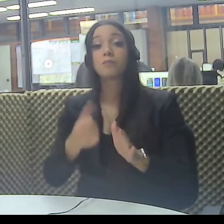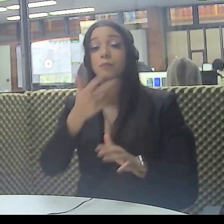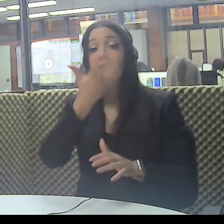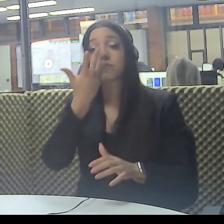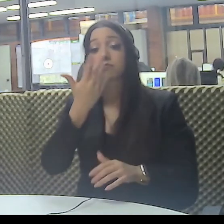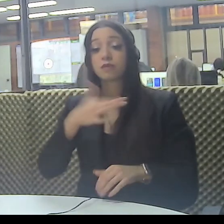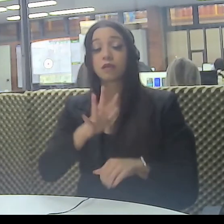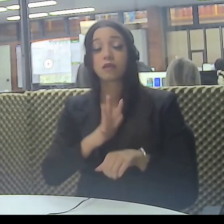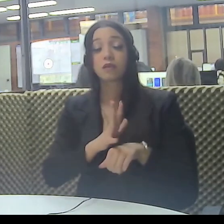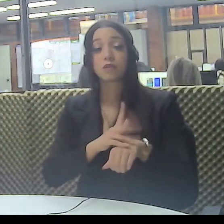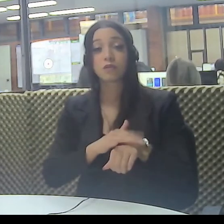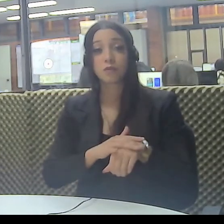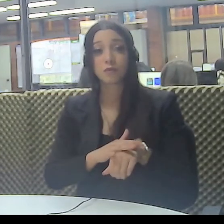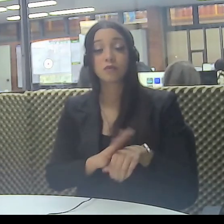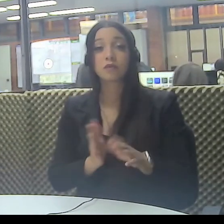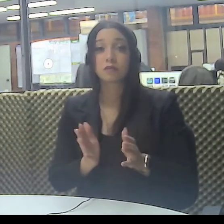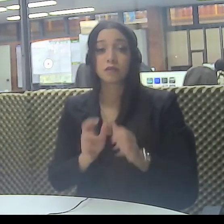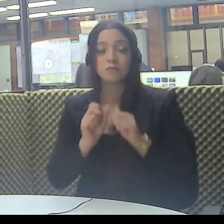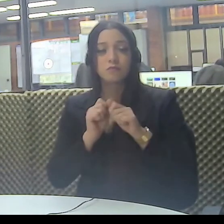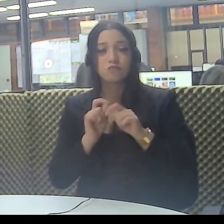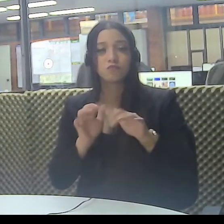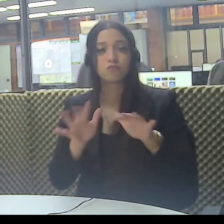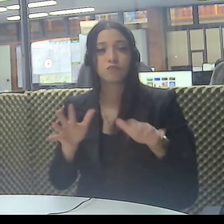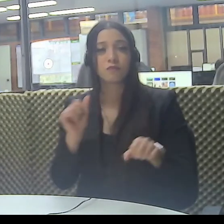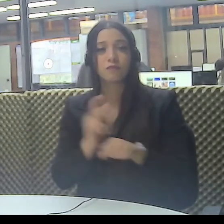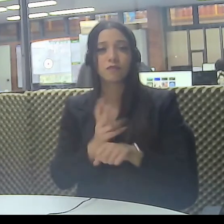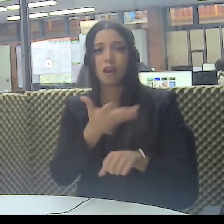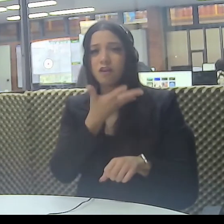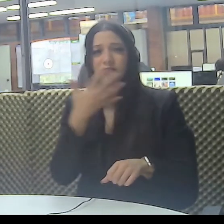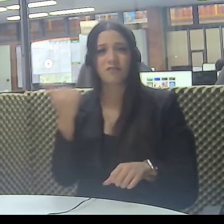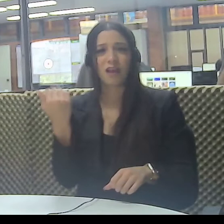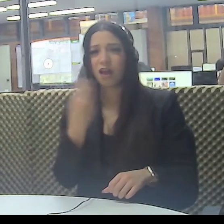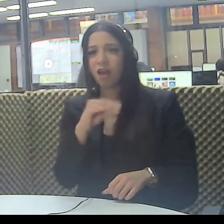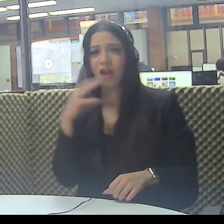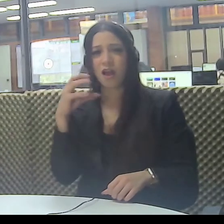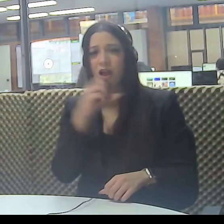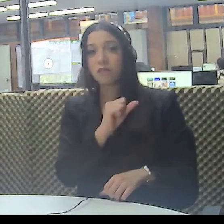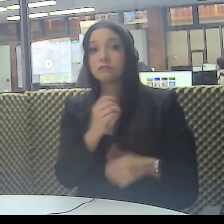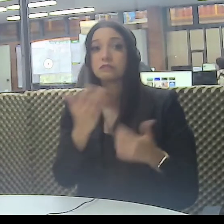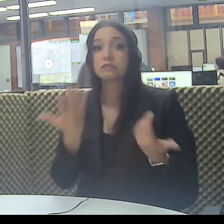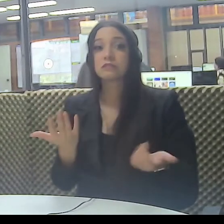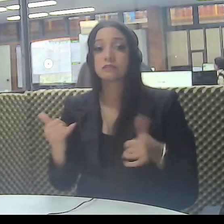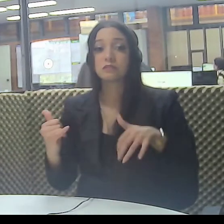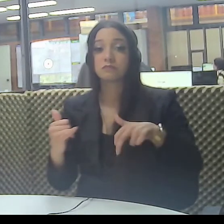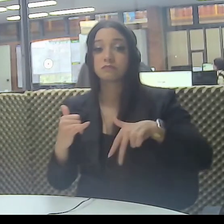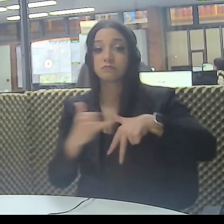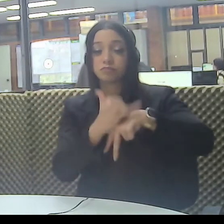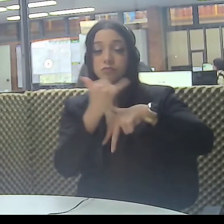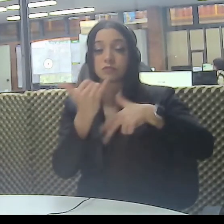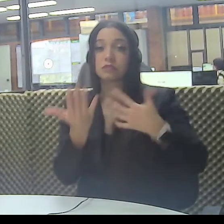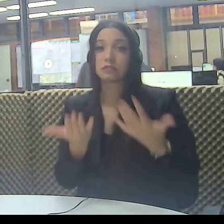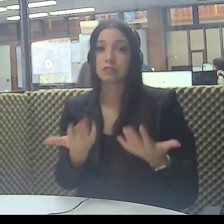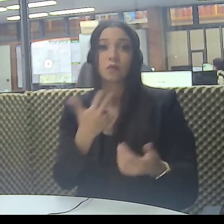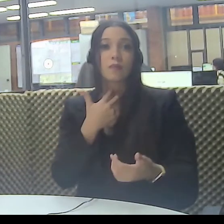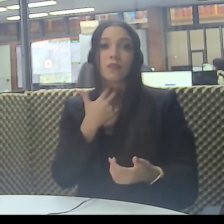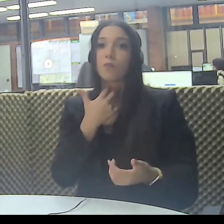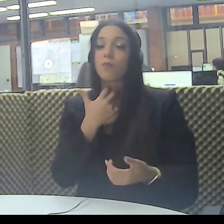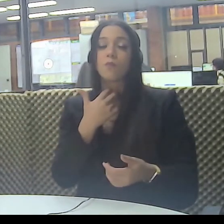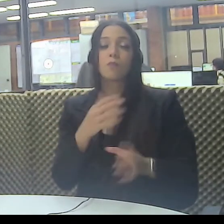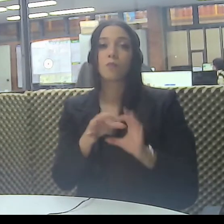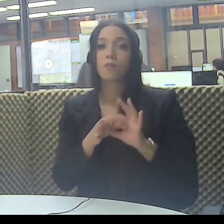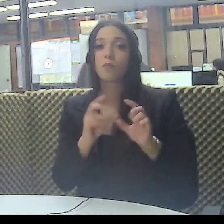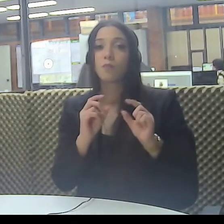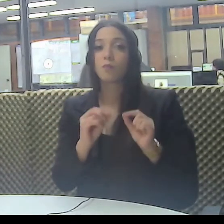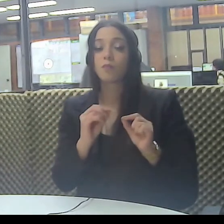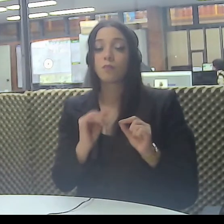caso de poliomielite, e a disseminação é muito fácil, e quem será essa vítima. Então não podemos permitir